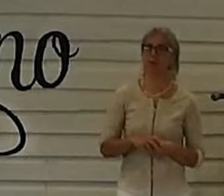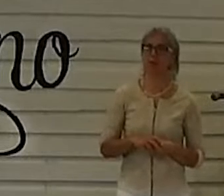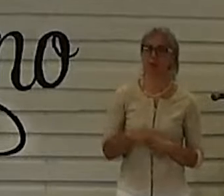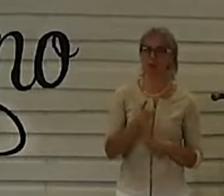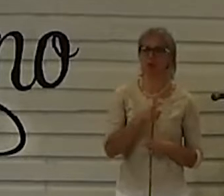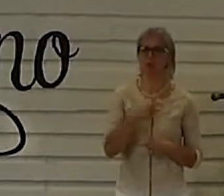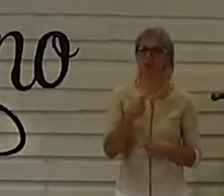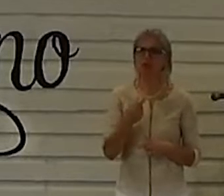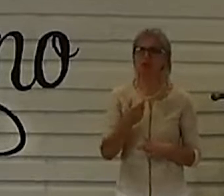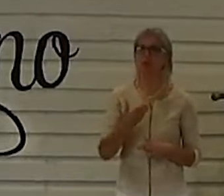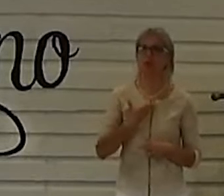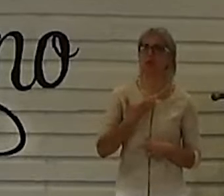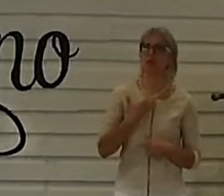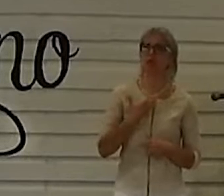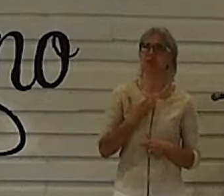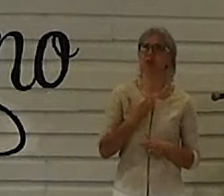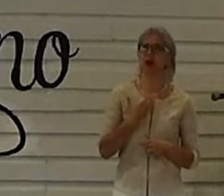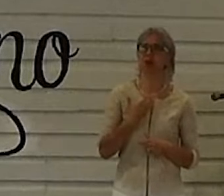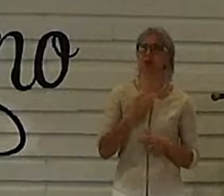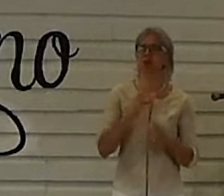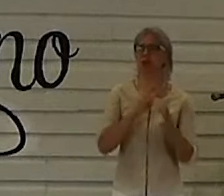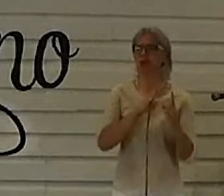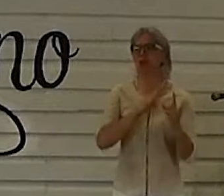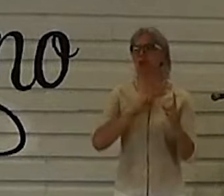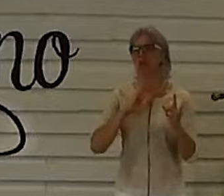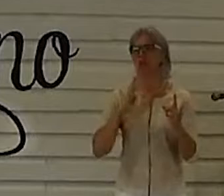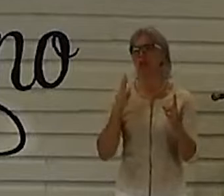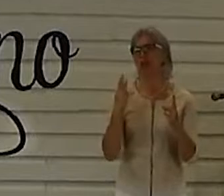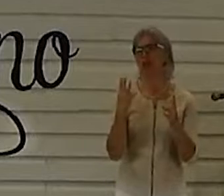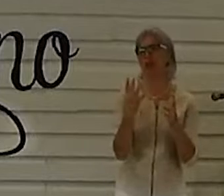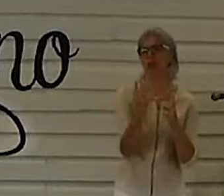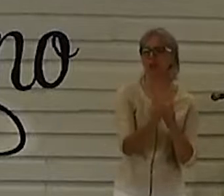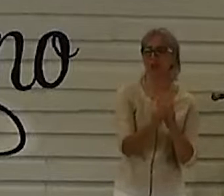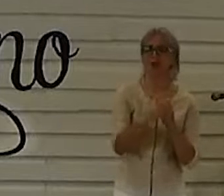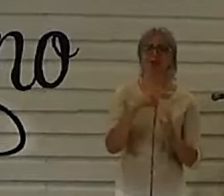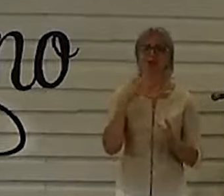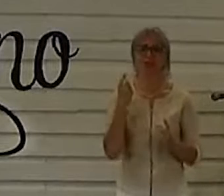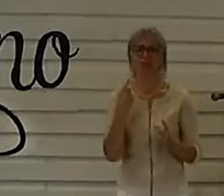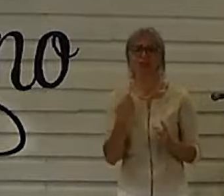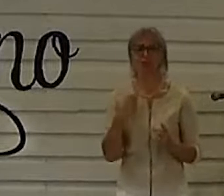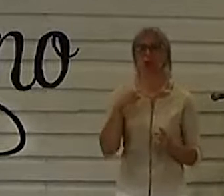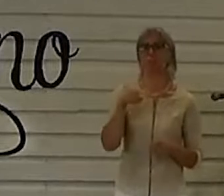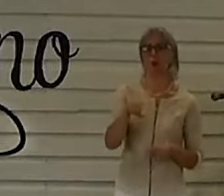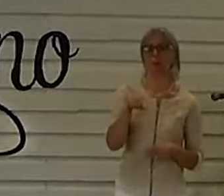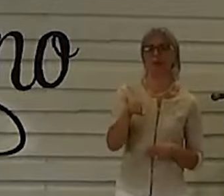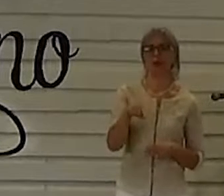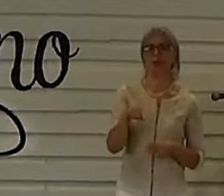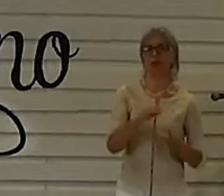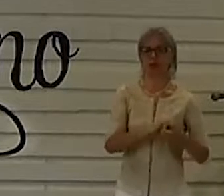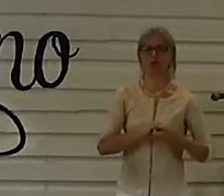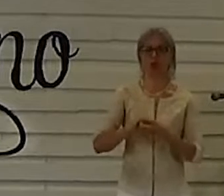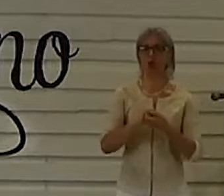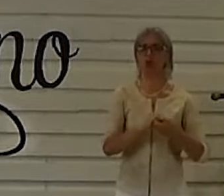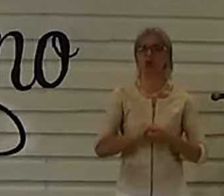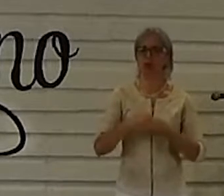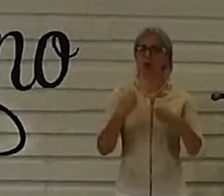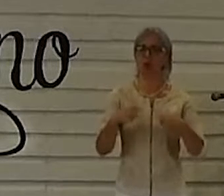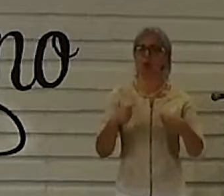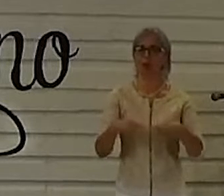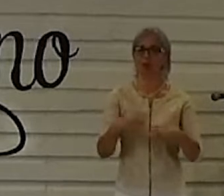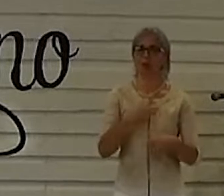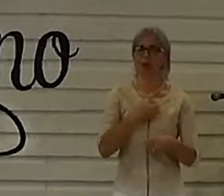Noi siamo circondati da pubblicani e farisei, viviamo in una società dove il peccato